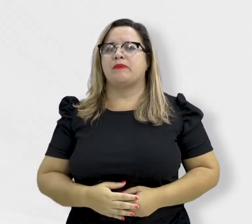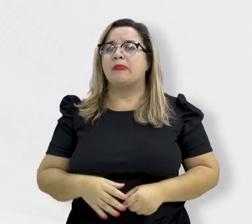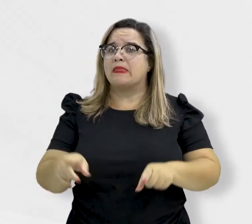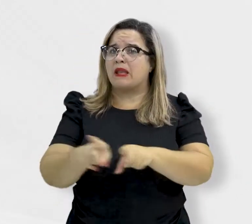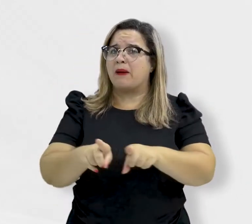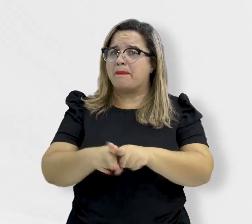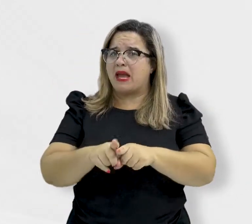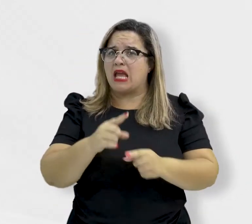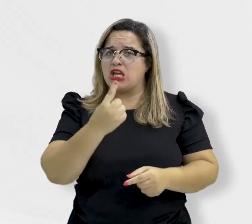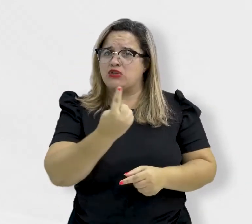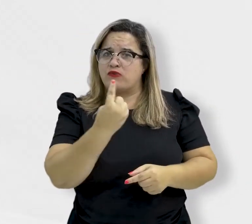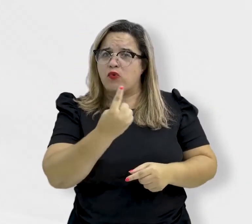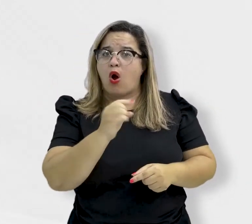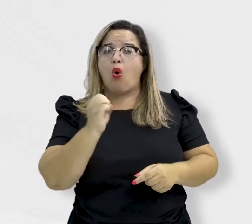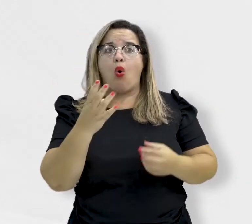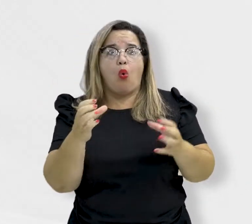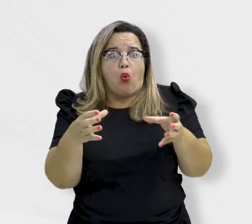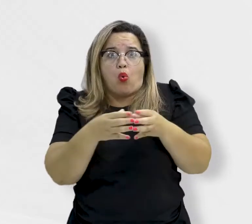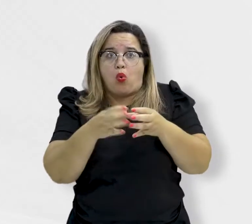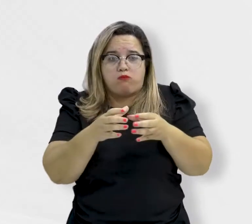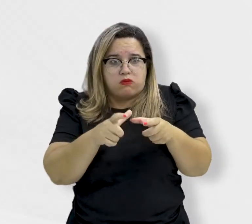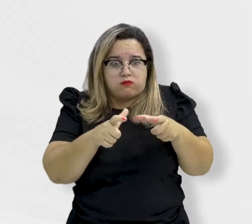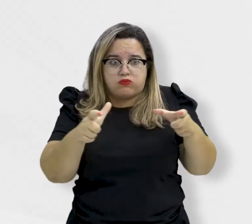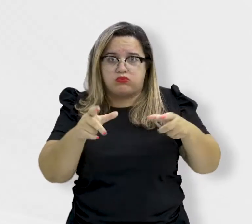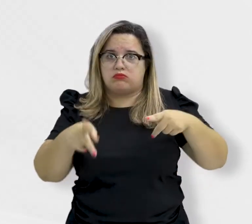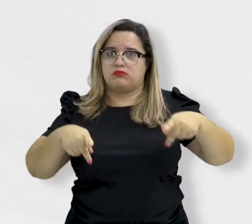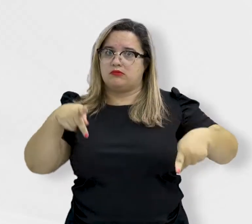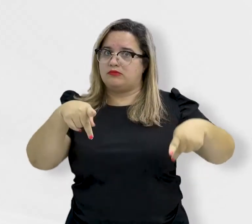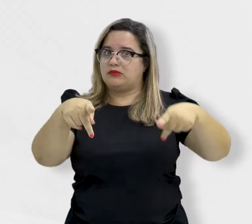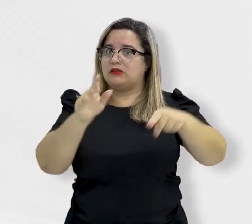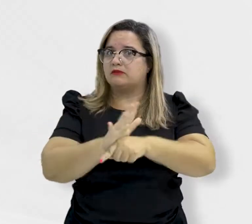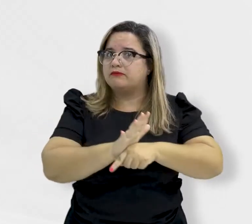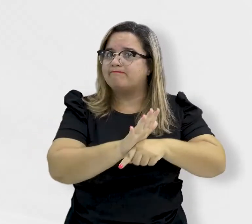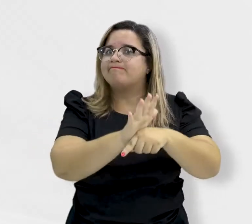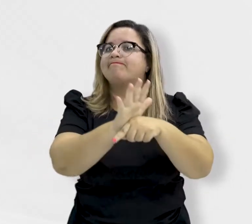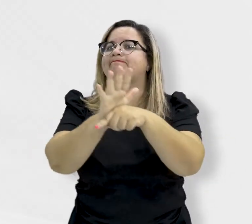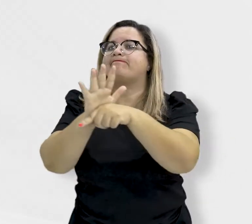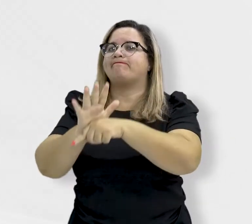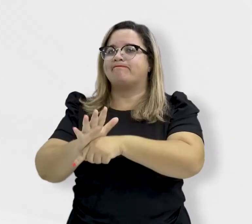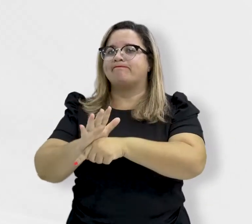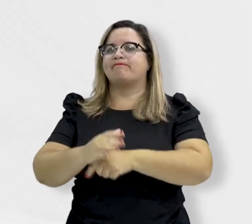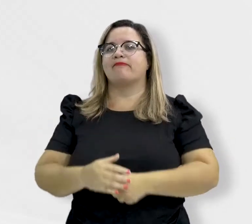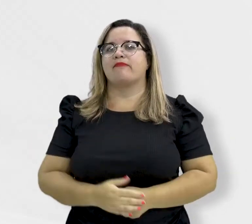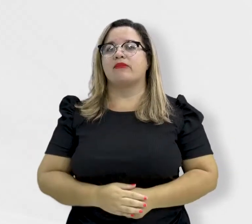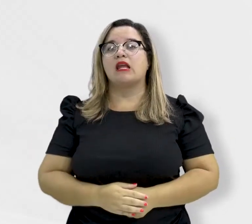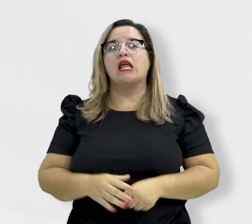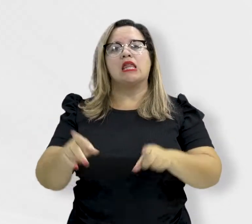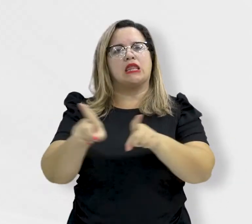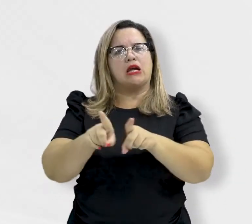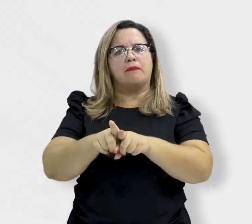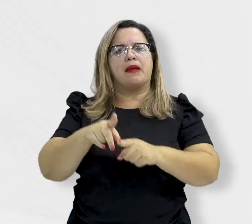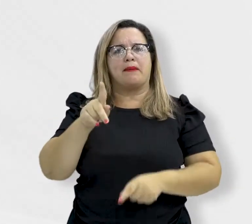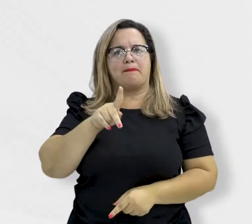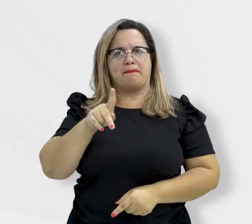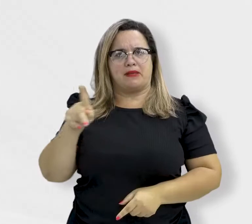coletiva da população. Ao falar na solenidade, o presidente da Assembleia Legislativa, deputado Max